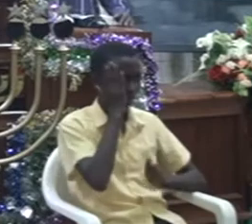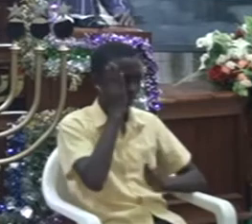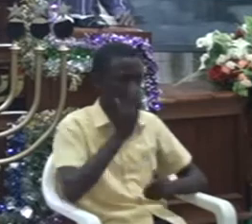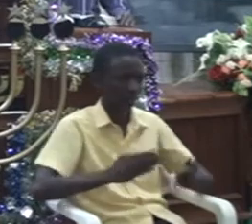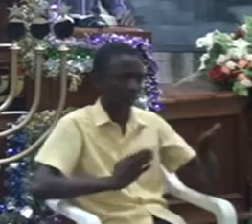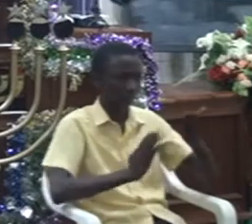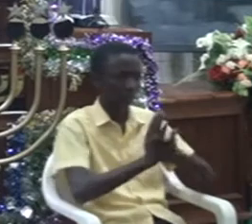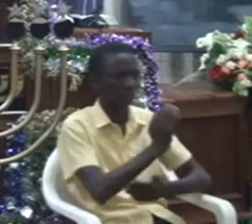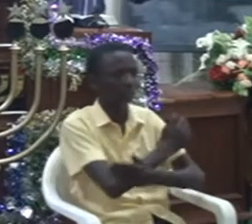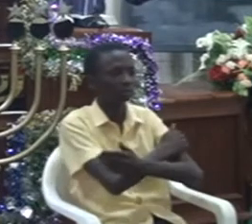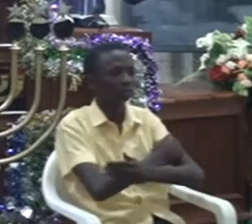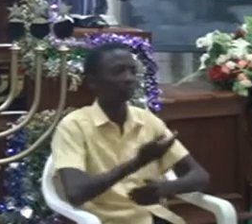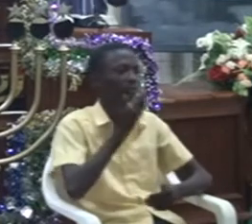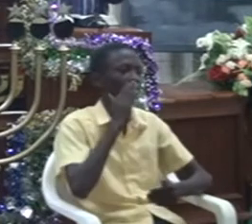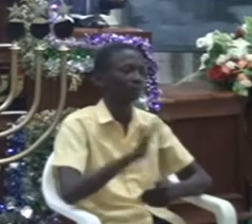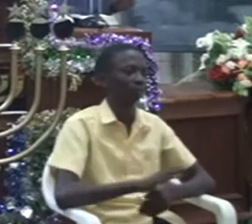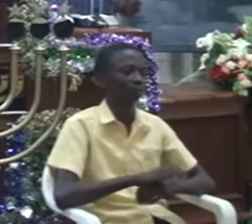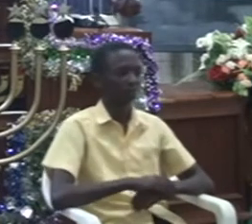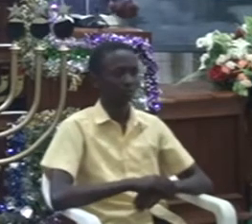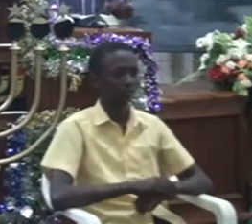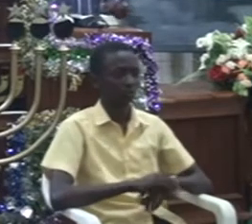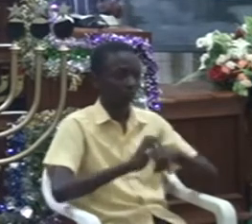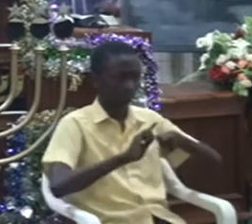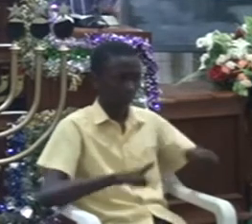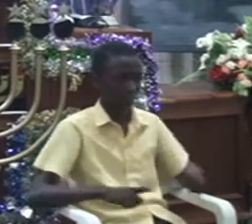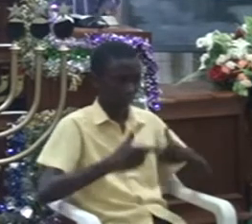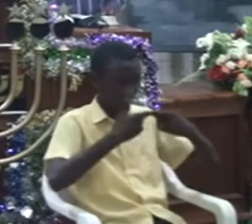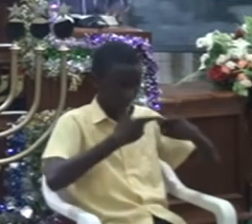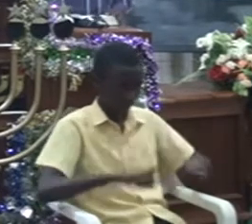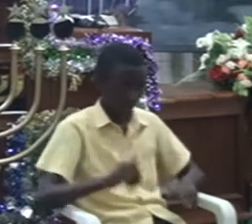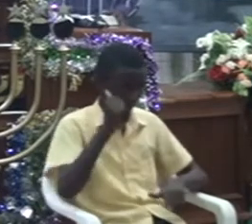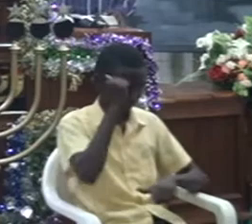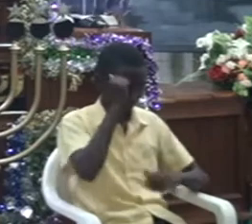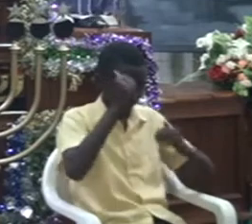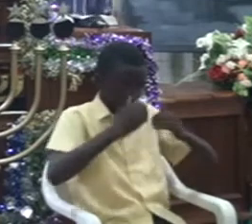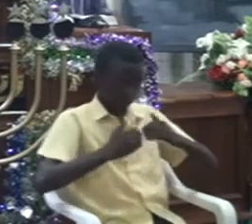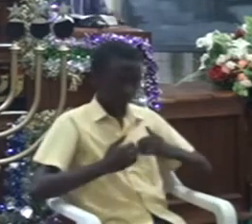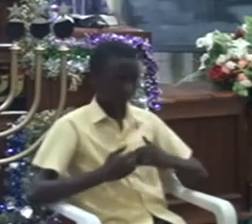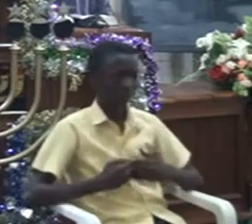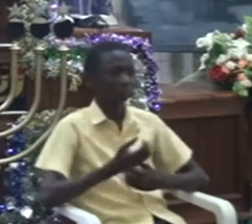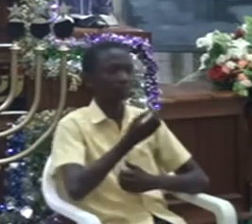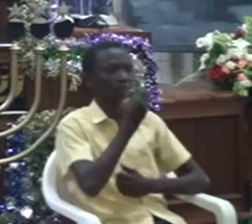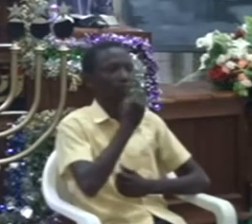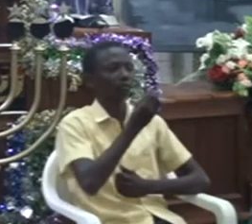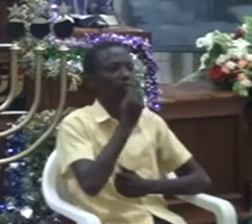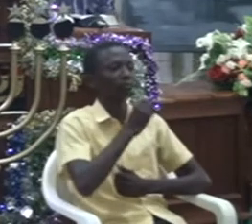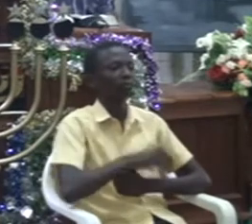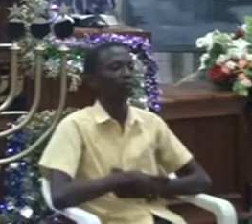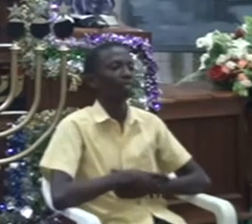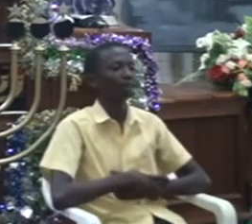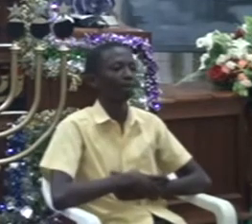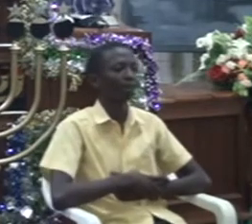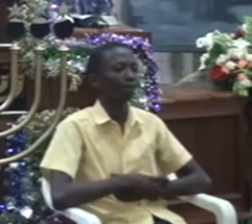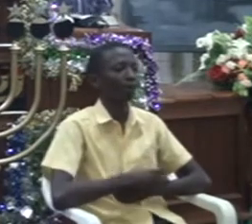Na mutajua mema na mabaya. Mais quand Adam a mangé, lakini wakati Adamu yeye alikula,